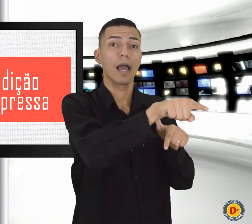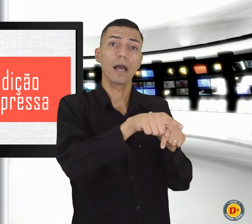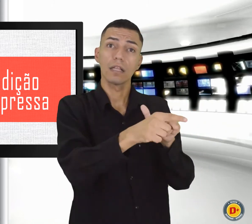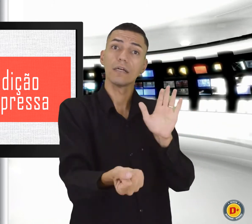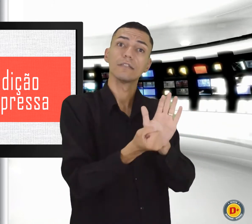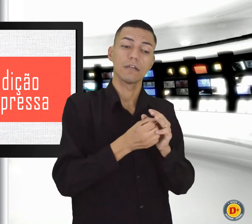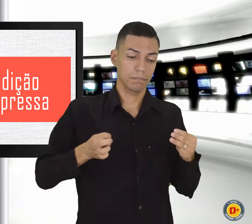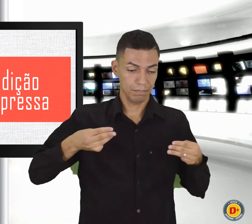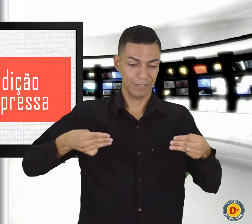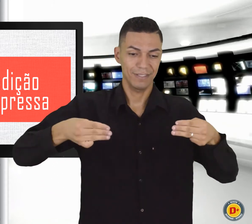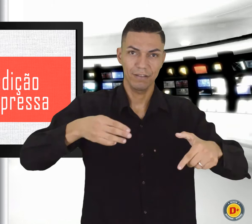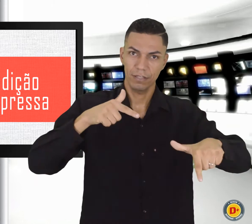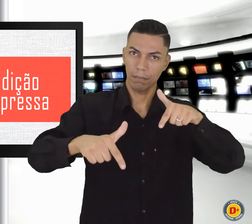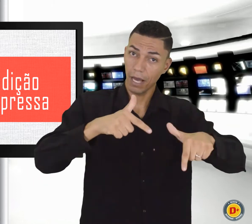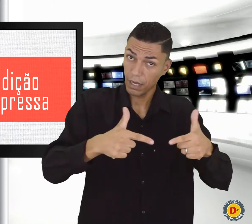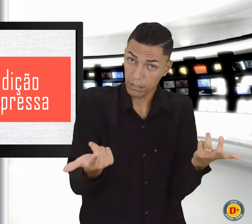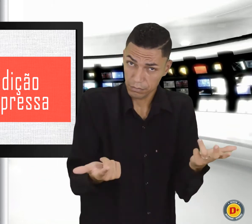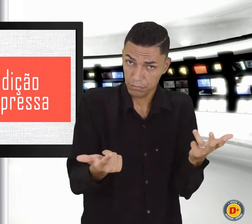O emprego protegido é informal,